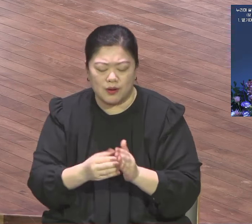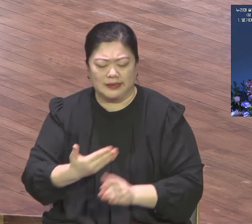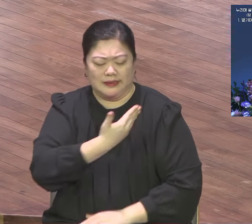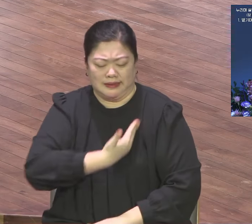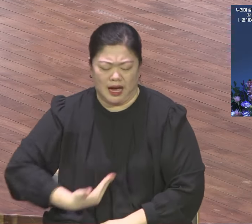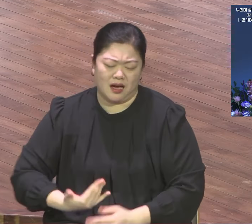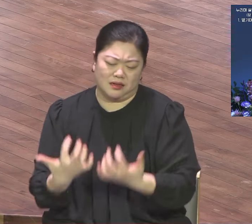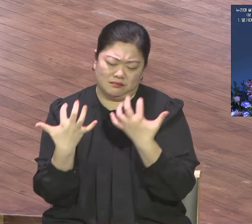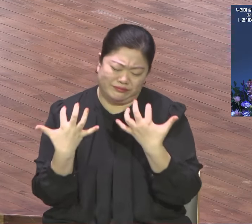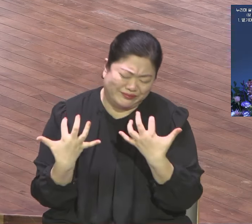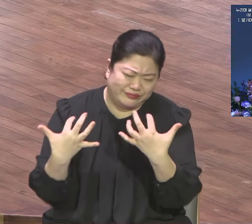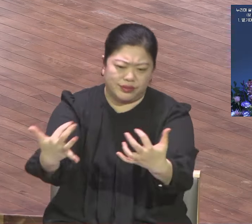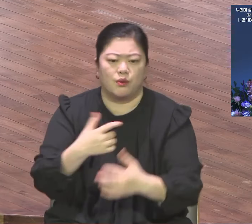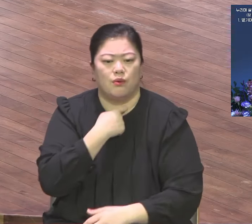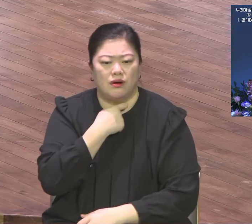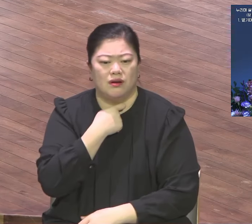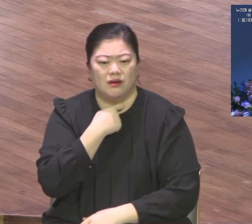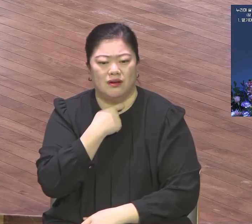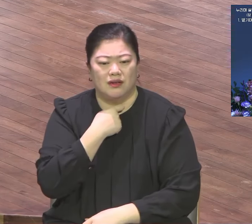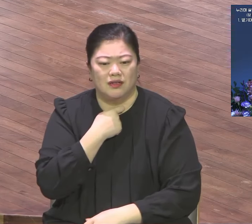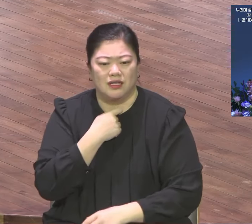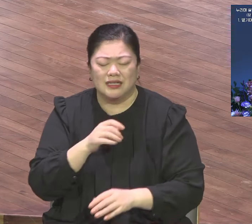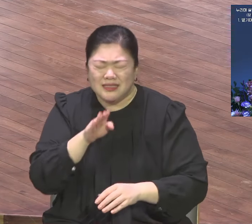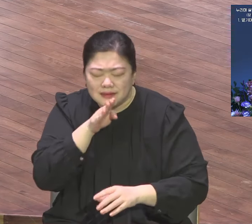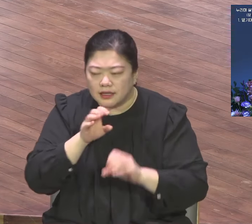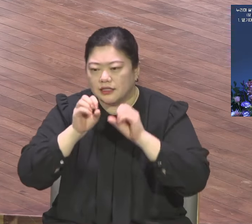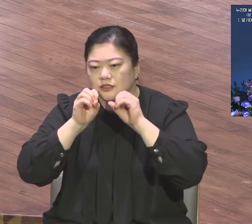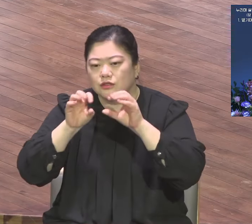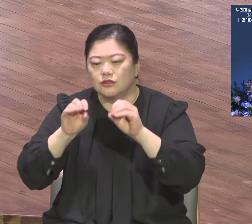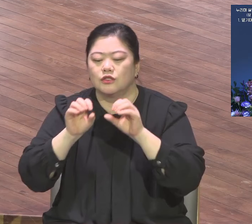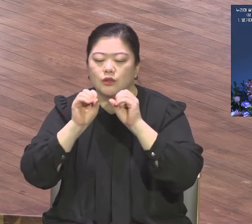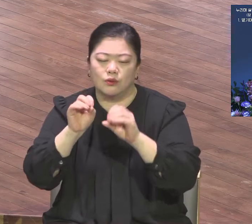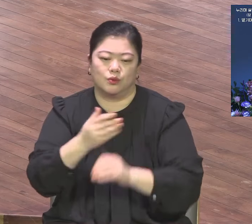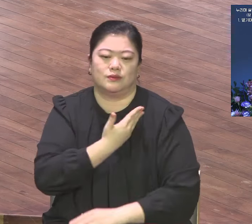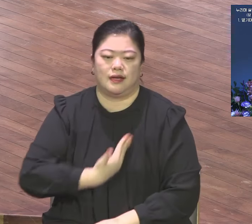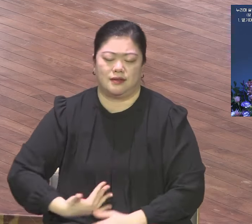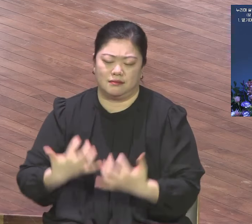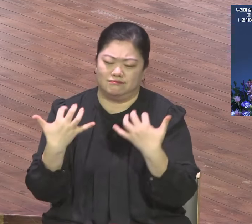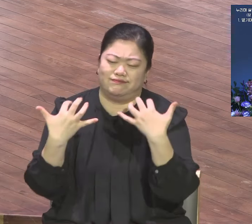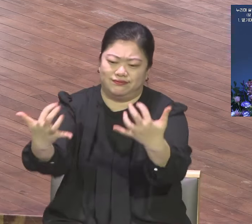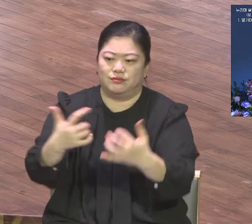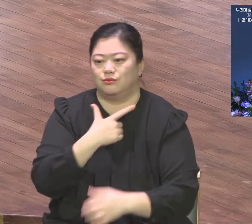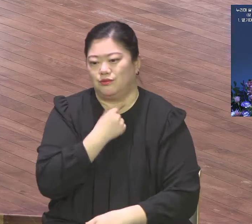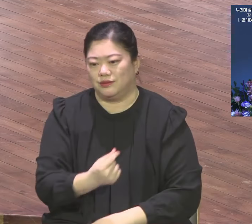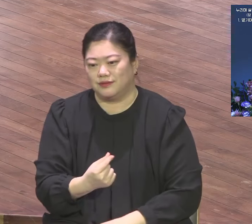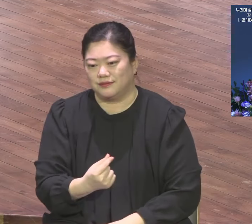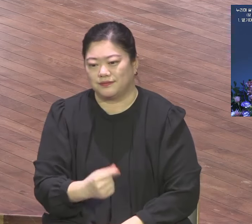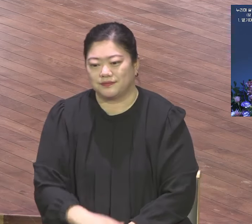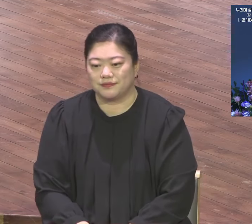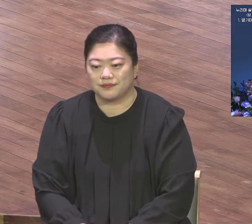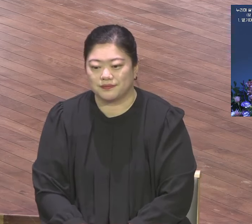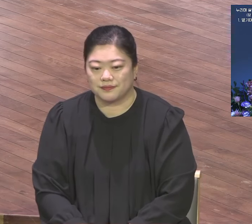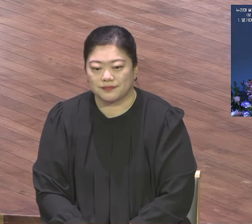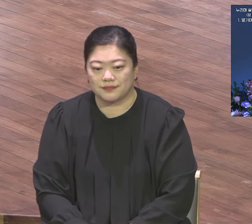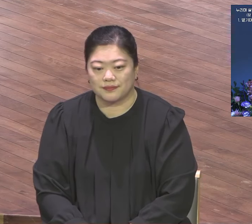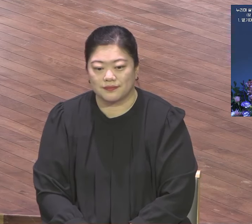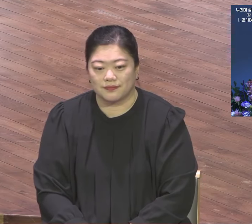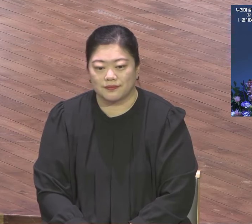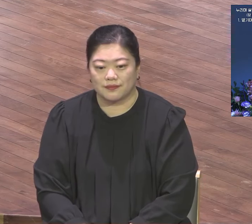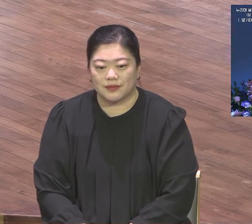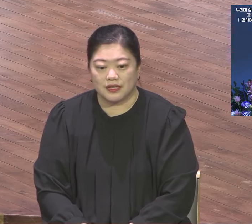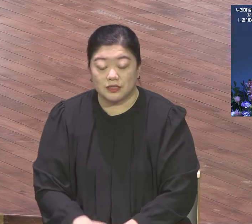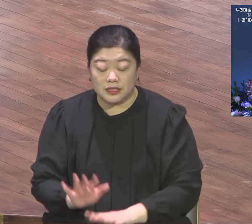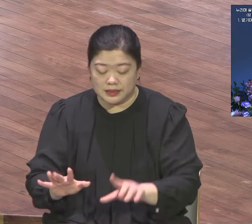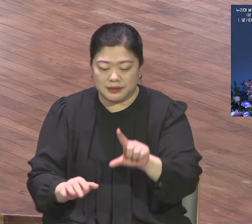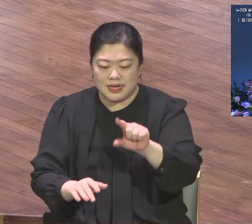훈련시켜서 훈련된 현장 전도 제자 1만 명. 이걸 세우기 위해서 담대한 도전이